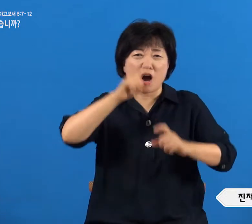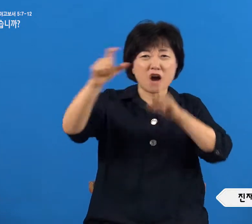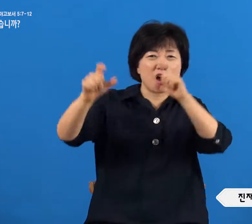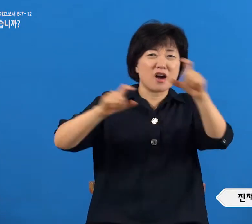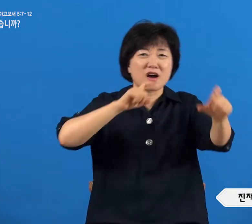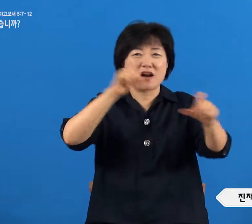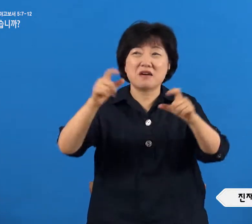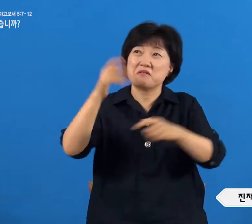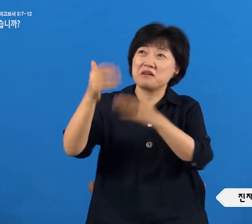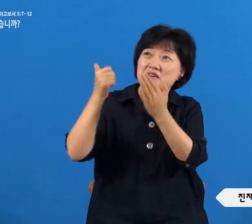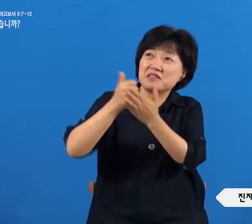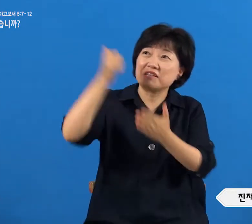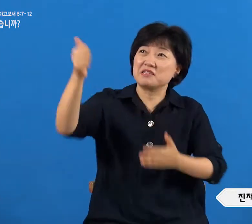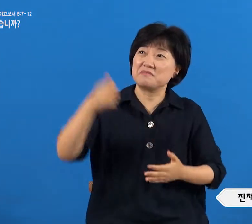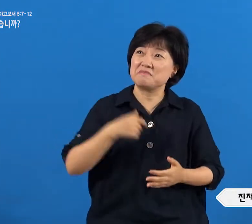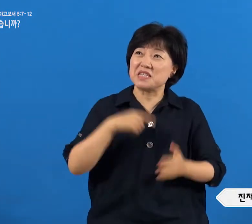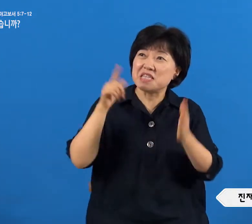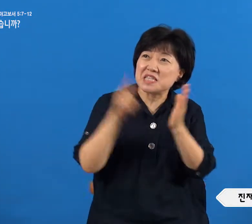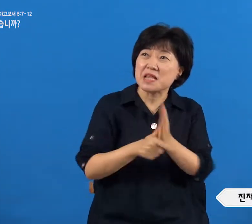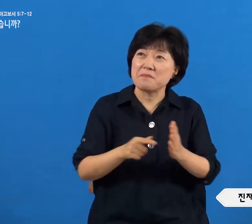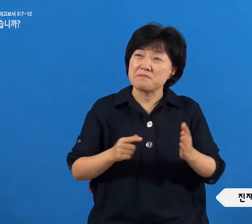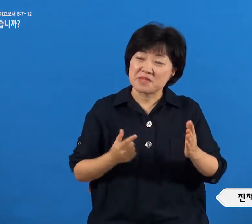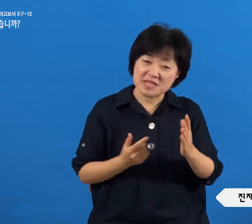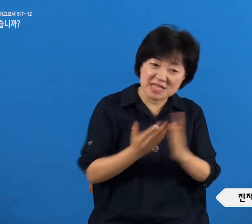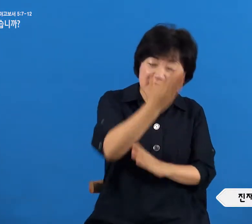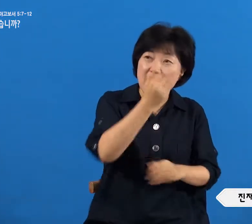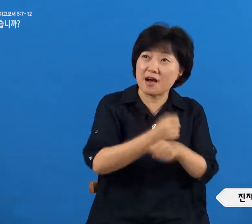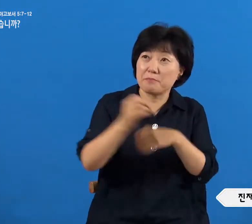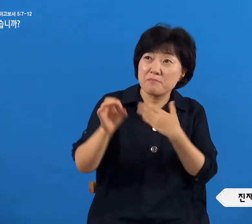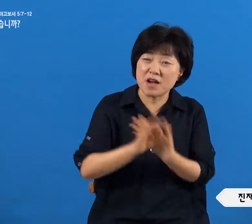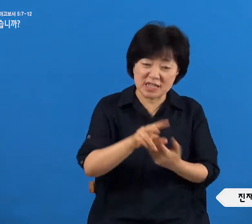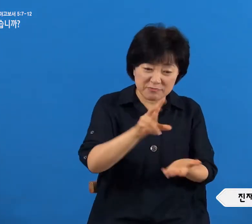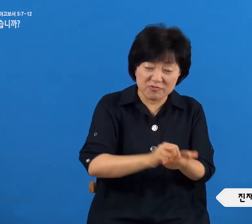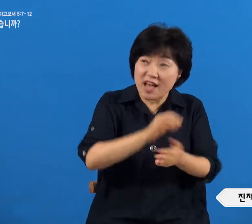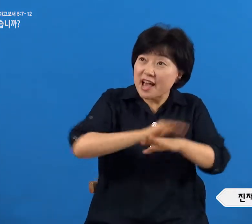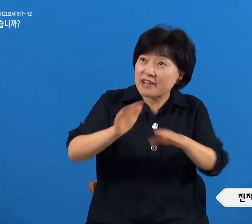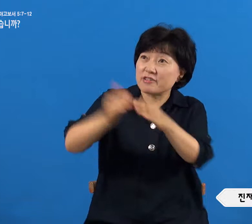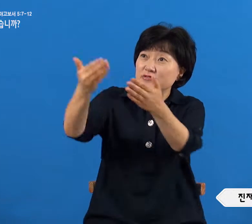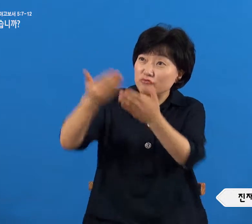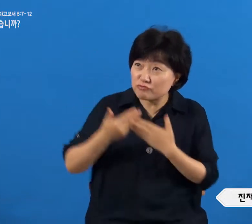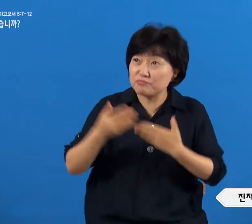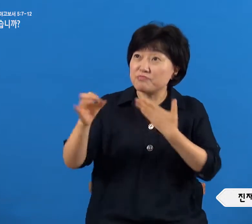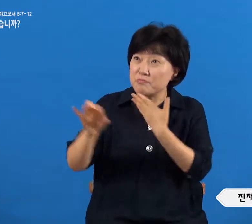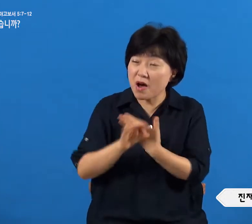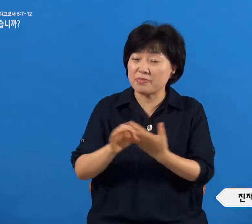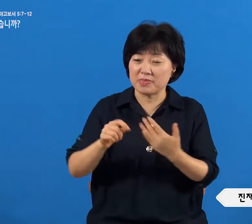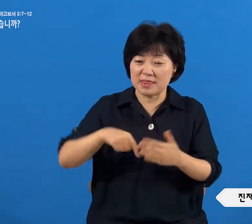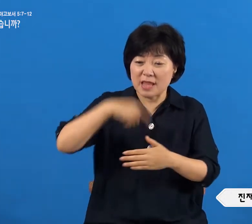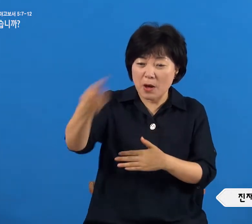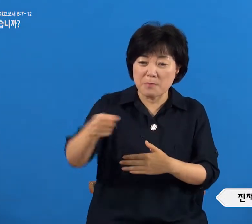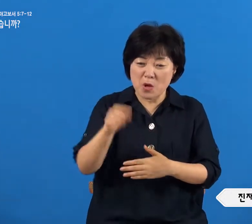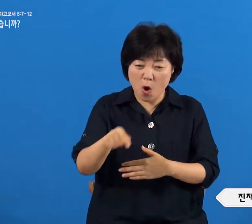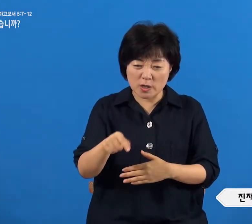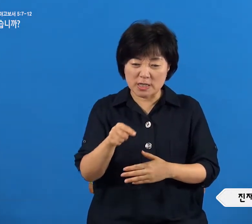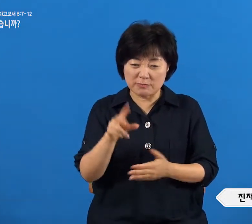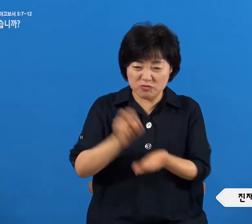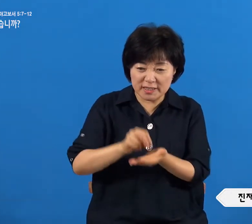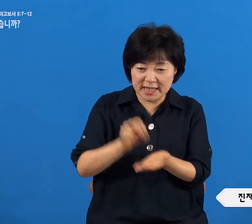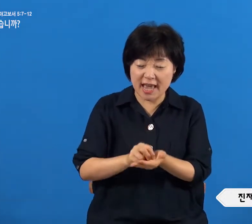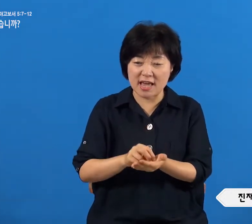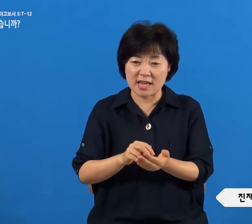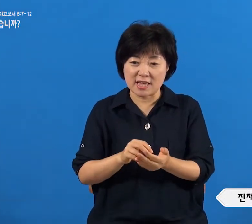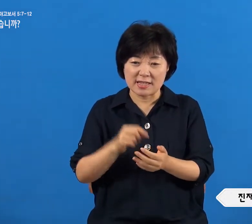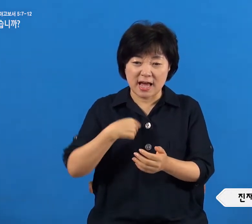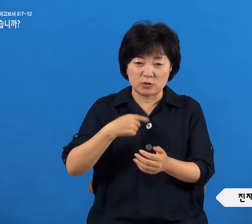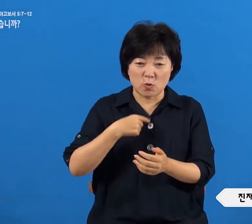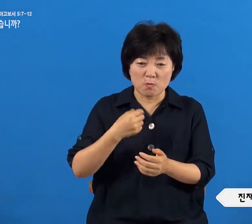이렇게 이야기합니다. 하나님, 이때만 지나가게 해주신다면, 이 문제만 해결되게 해주신다면, 여기서만 벗어나기만 하면